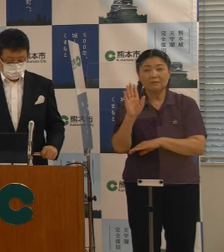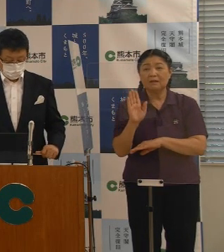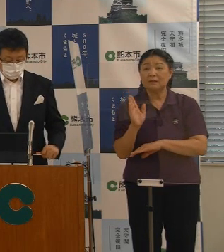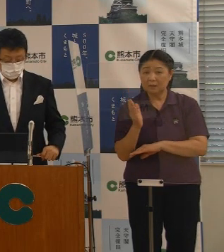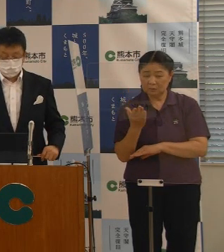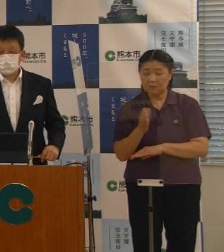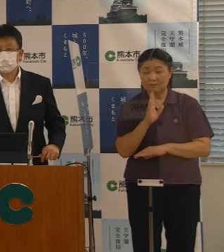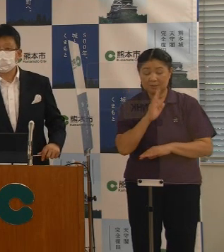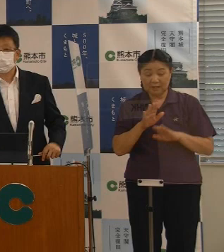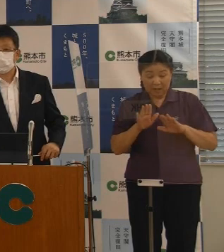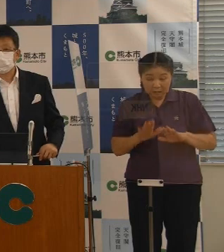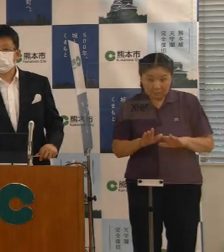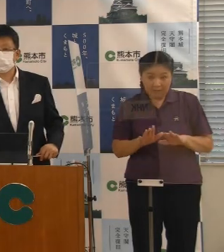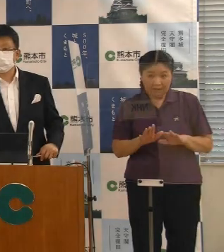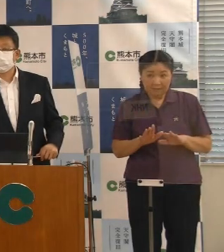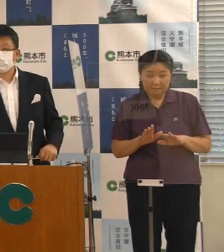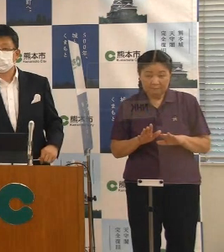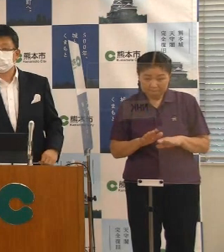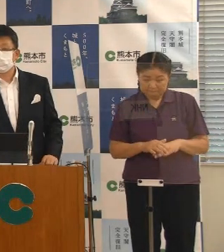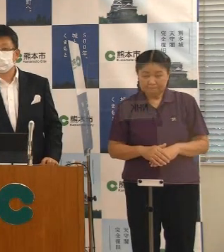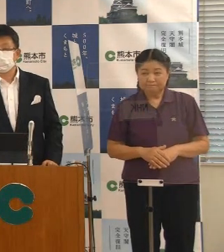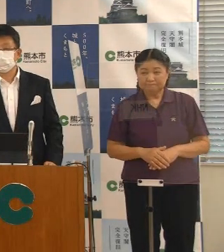まあ、あの現時点でもですね